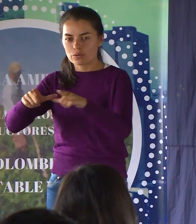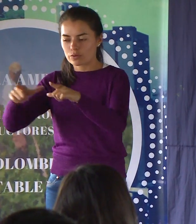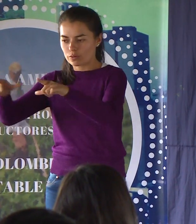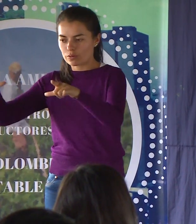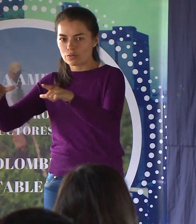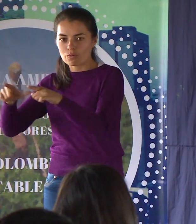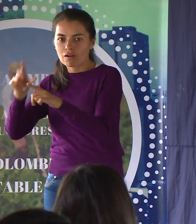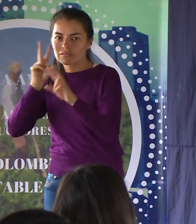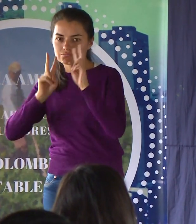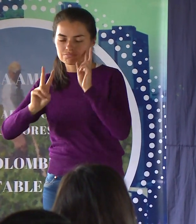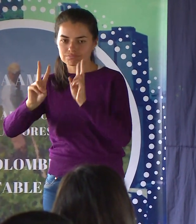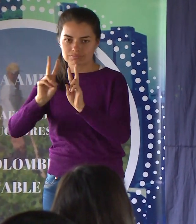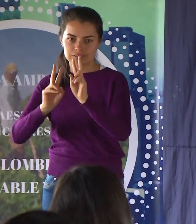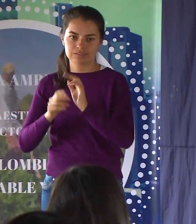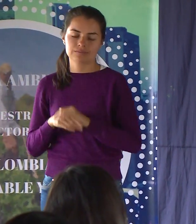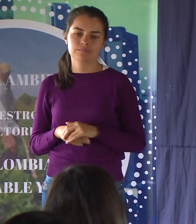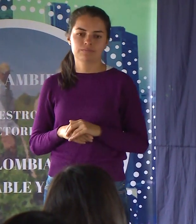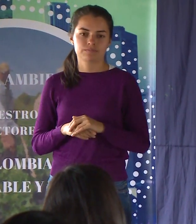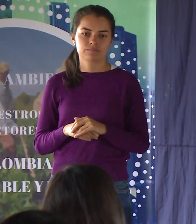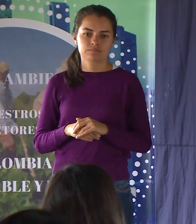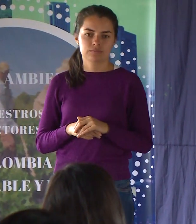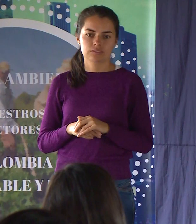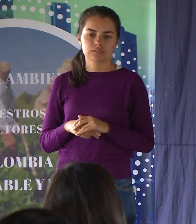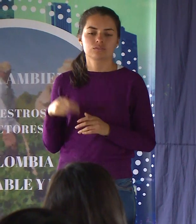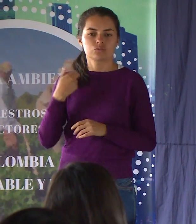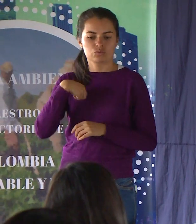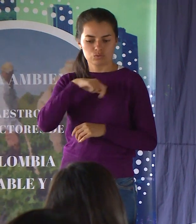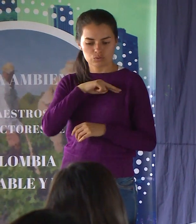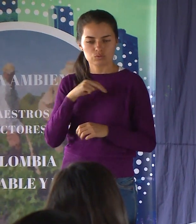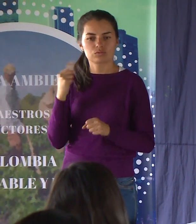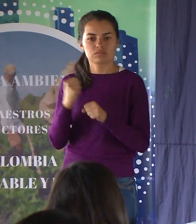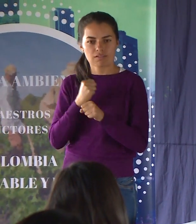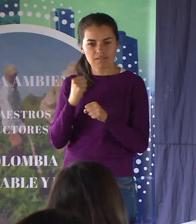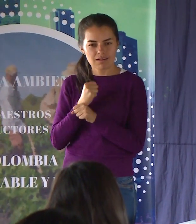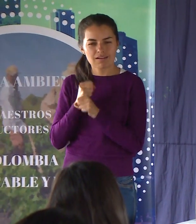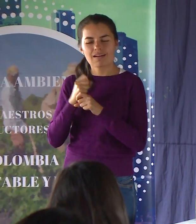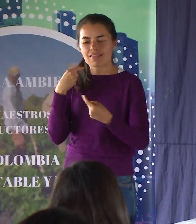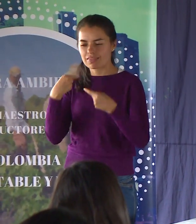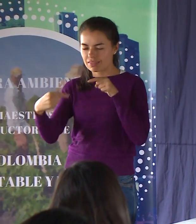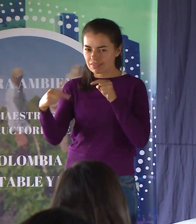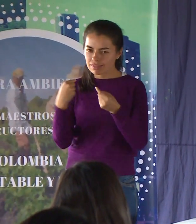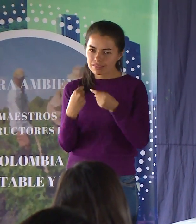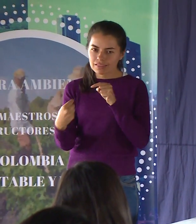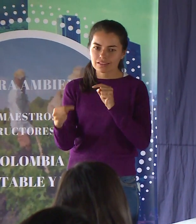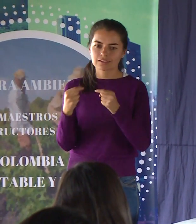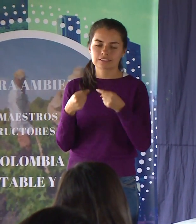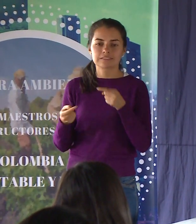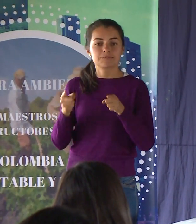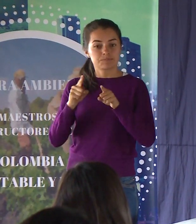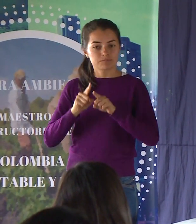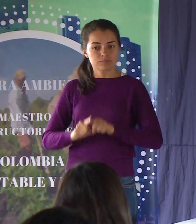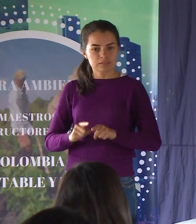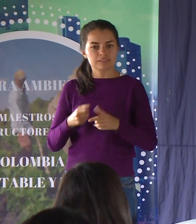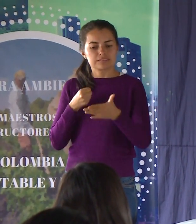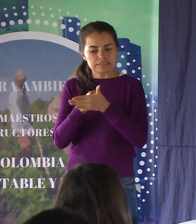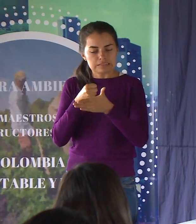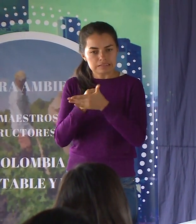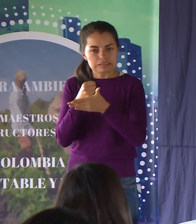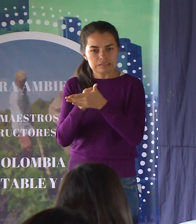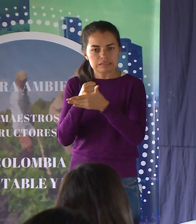y cultural. Entonces en eso estamos trabajando, desde allí venimos haciendo unas discusiones, también venimos